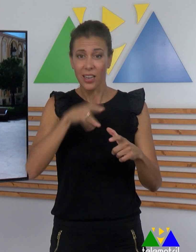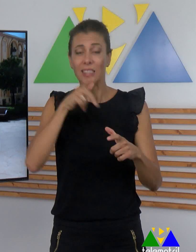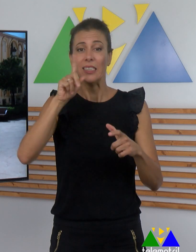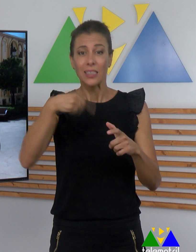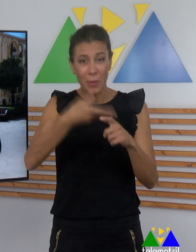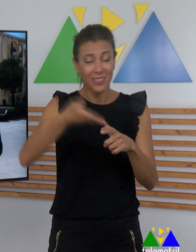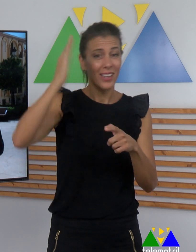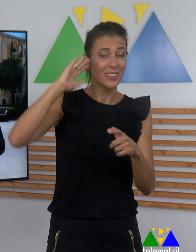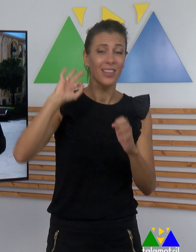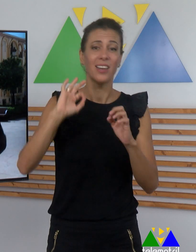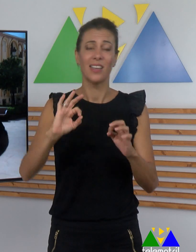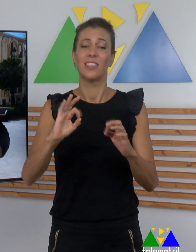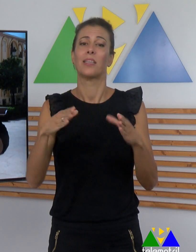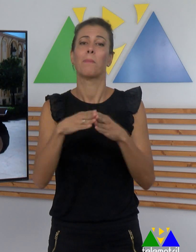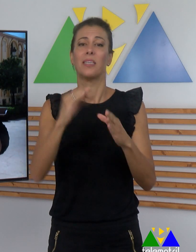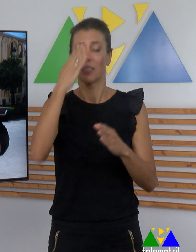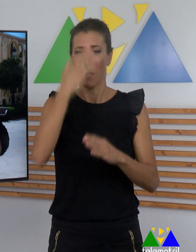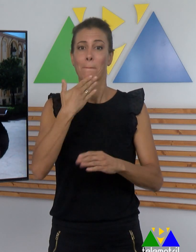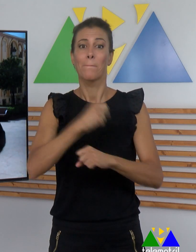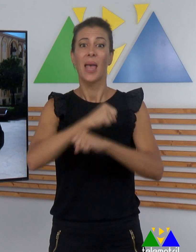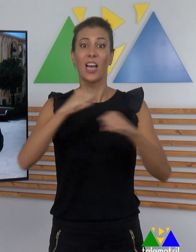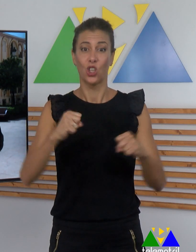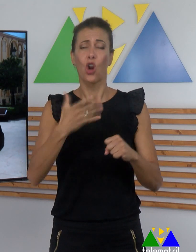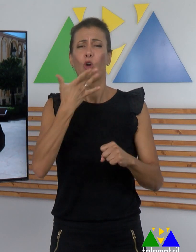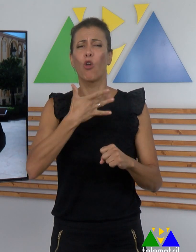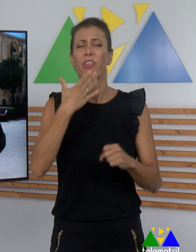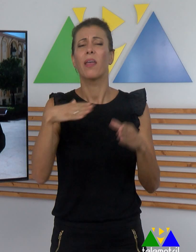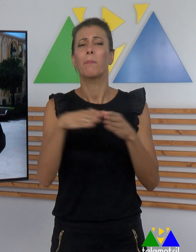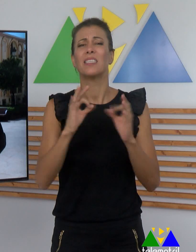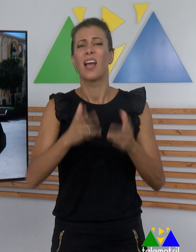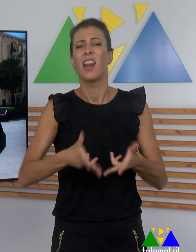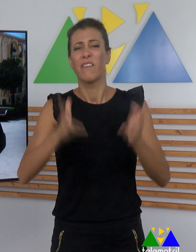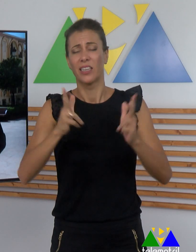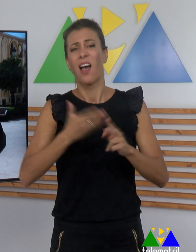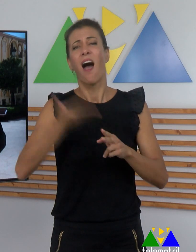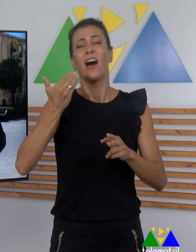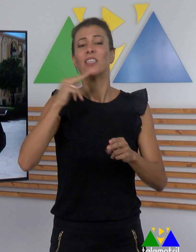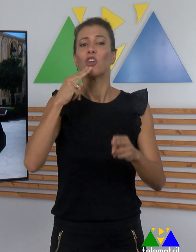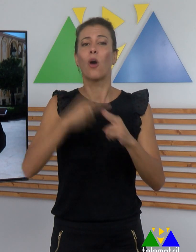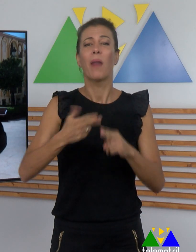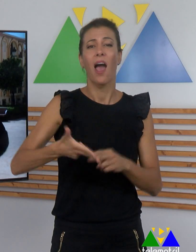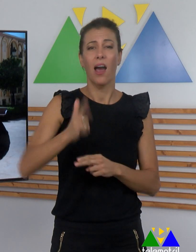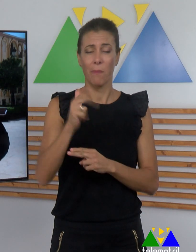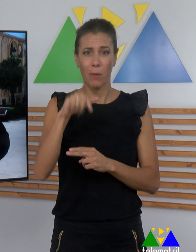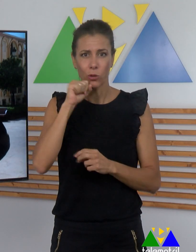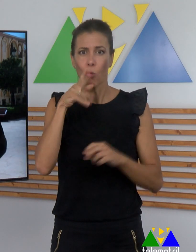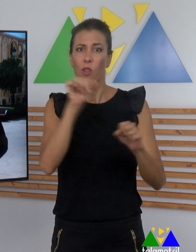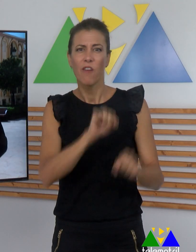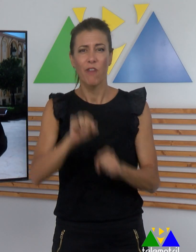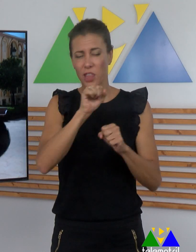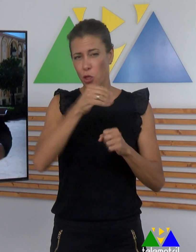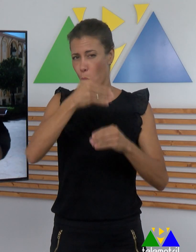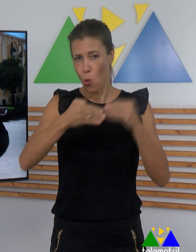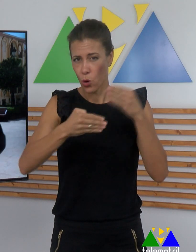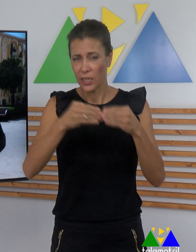trasera de la Iglesia Mayor, la conocida Plaza de la Libertad, antiguamente Plaza de Armas de Motril, que estaba defendida por una muralla y